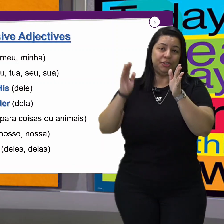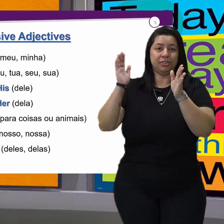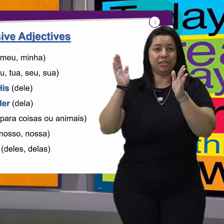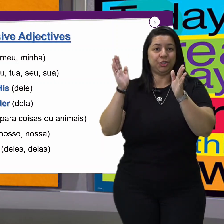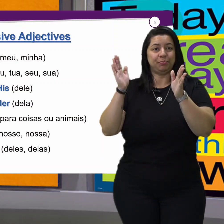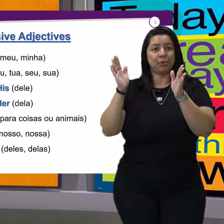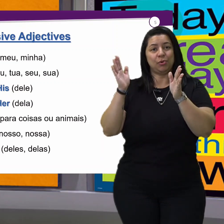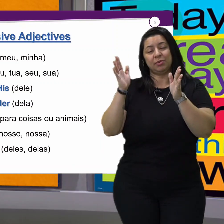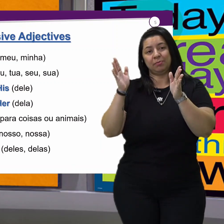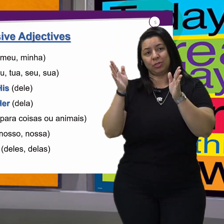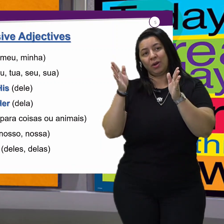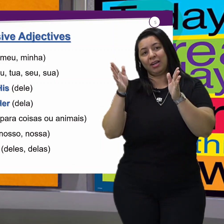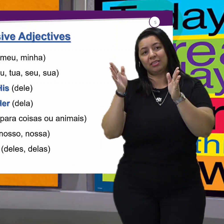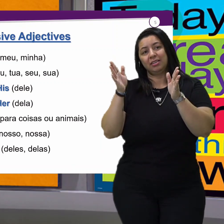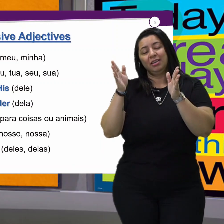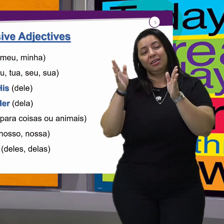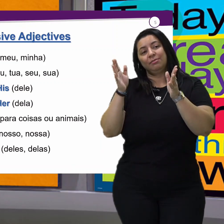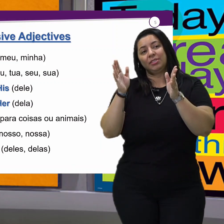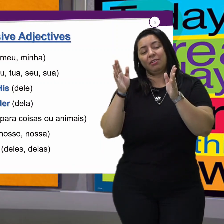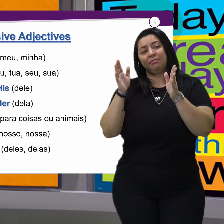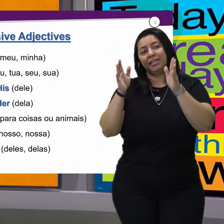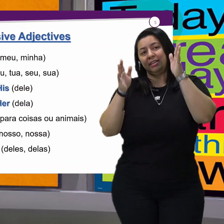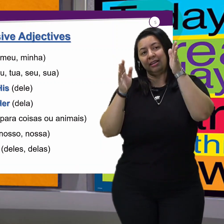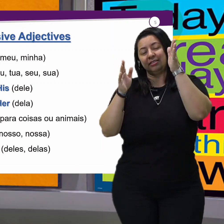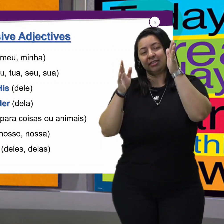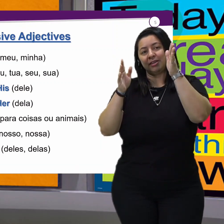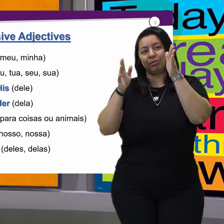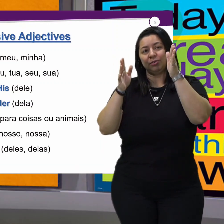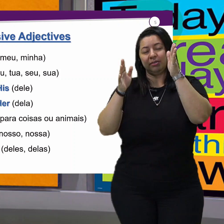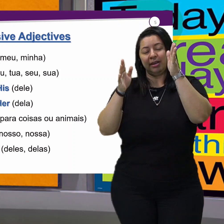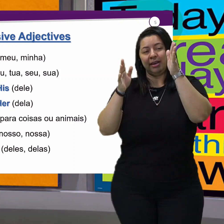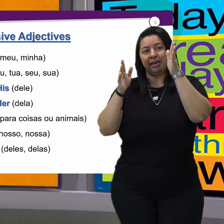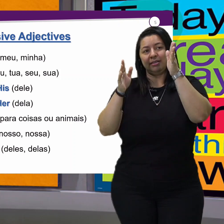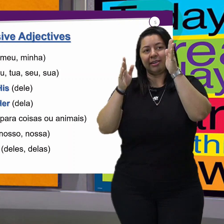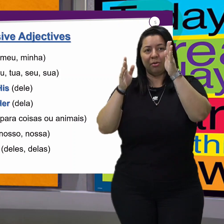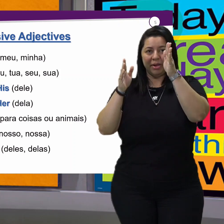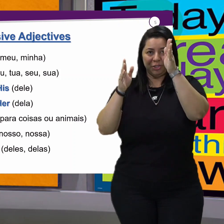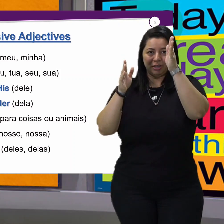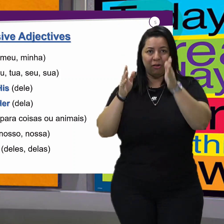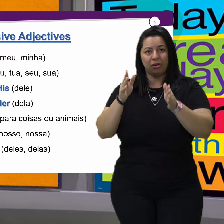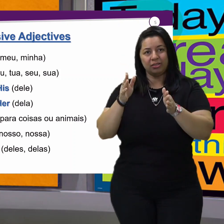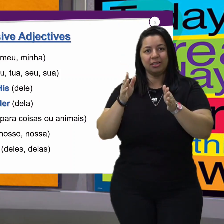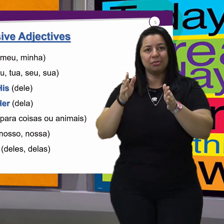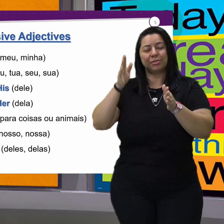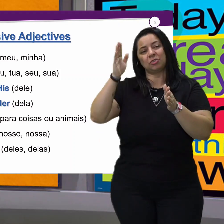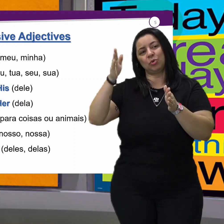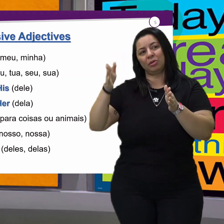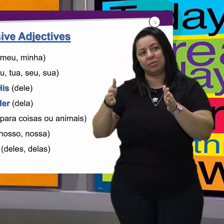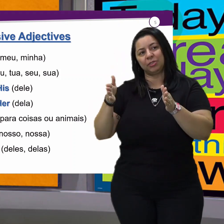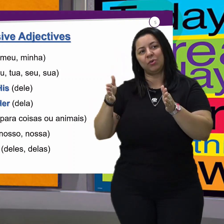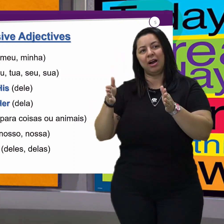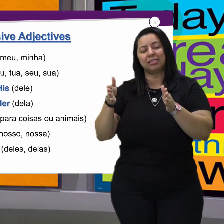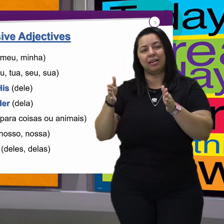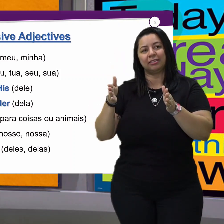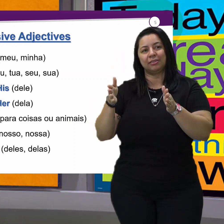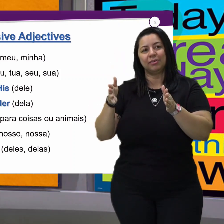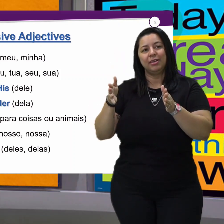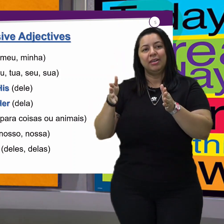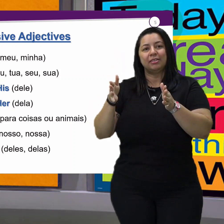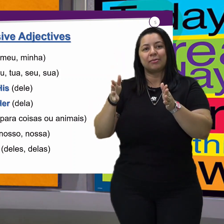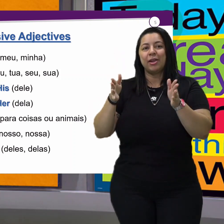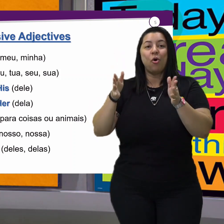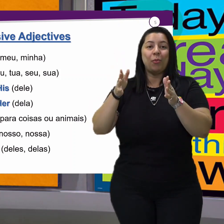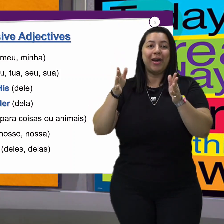sua listinha de pronomes pessoais, você vai ver que elas estão literalmente na ordem dos seus pronomes pessoais lá.